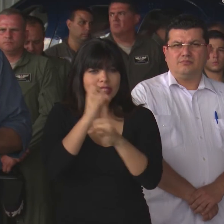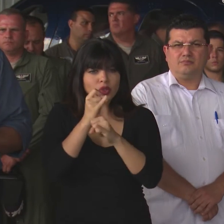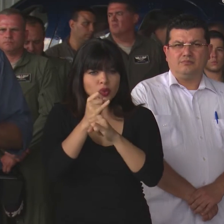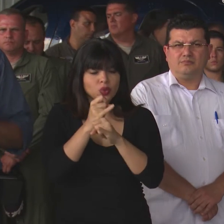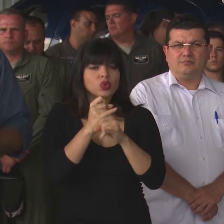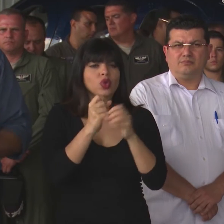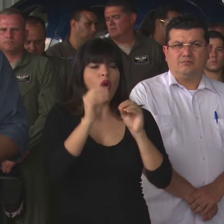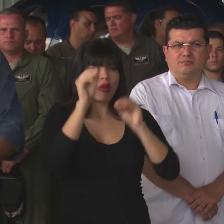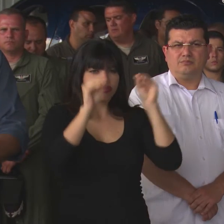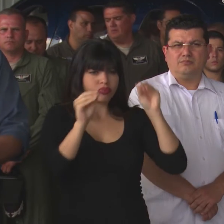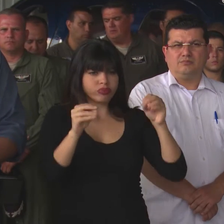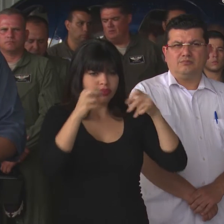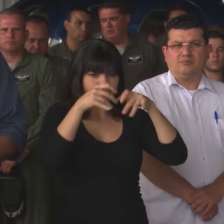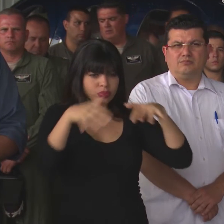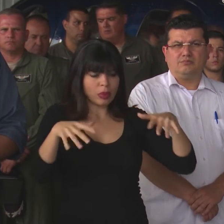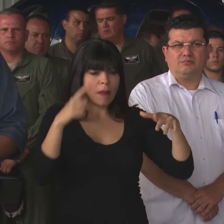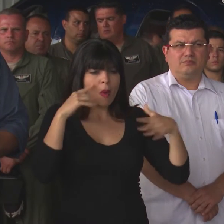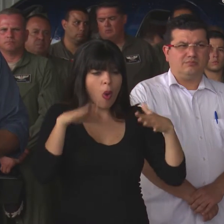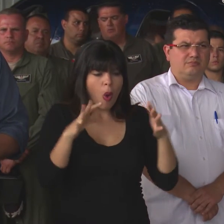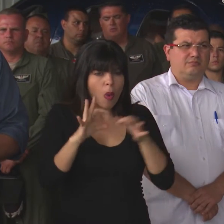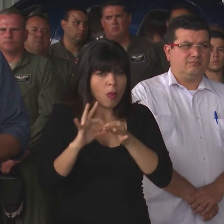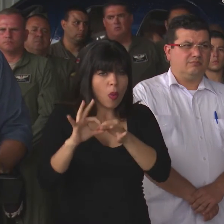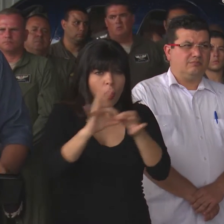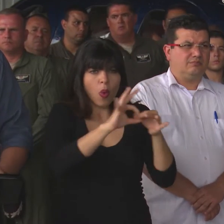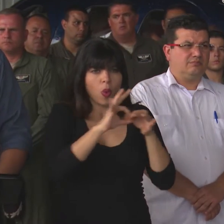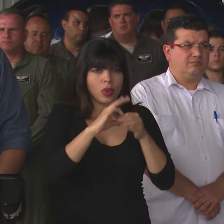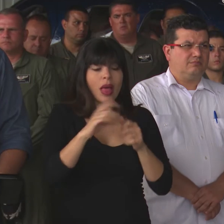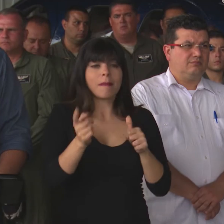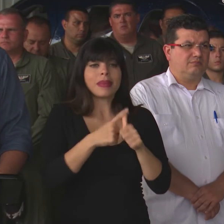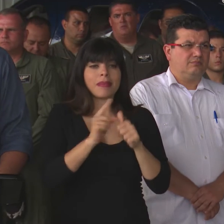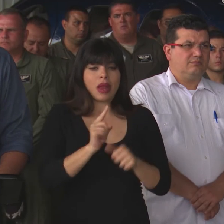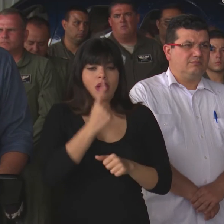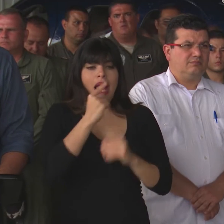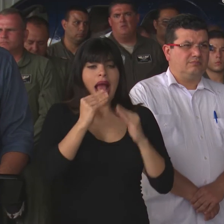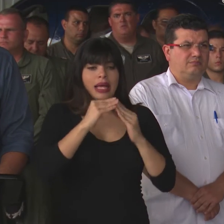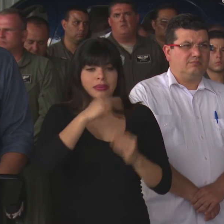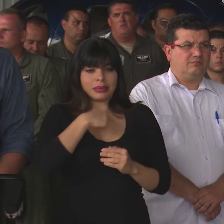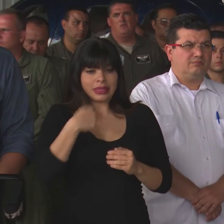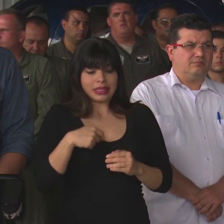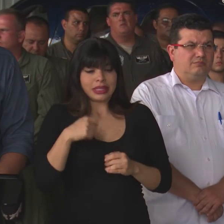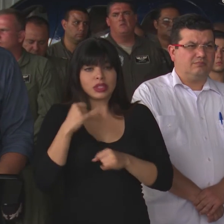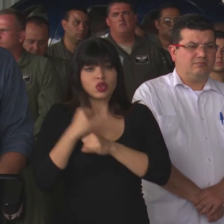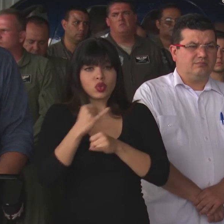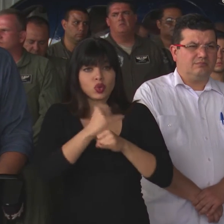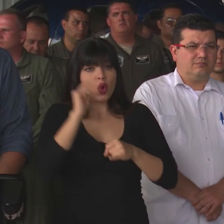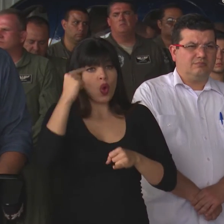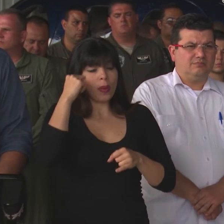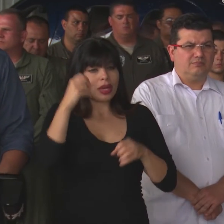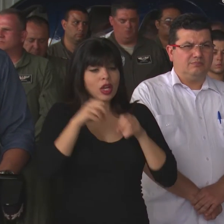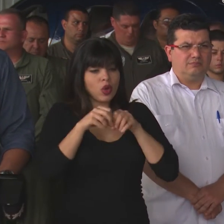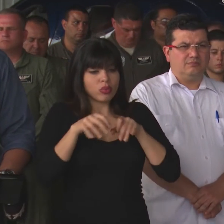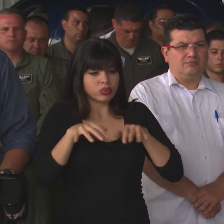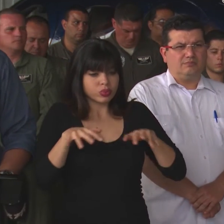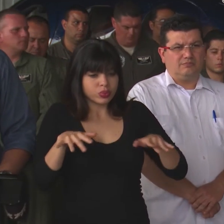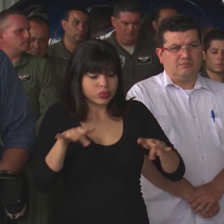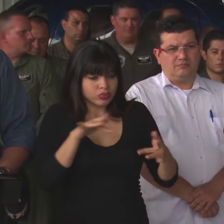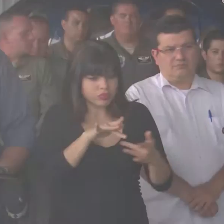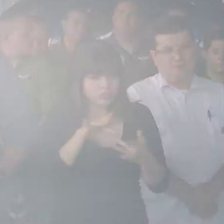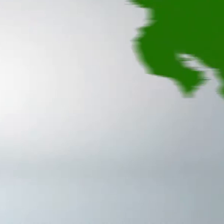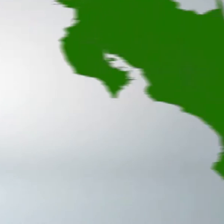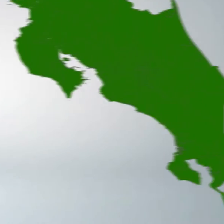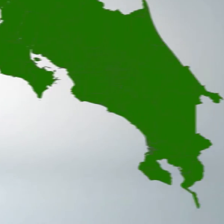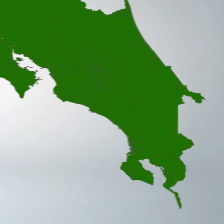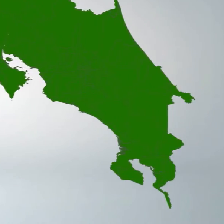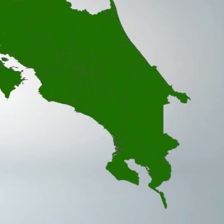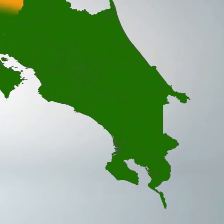instituciones y generando los espacios de coordinación desde la Casa Presidencial y desde las instituciones del Gobierno Central en ese